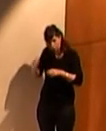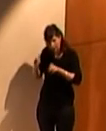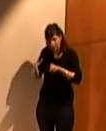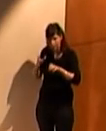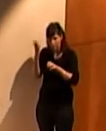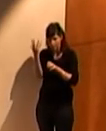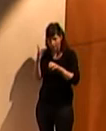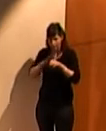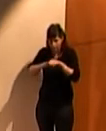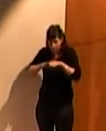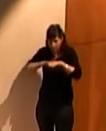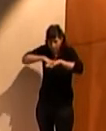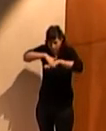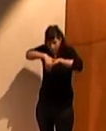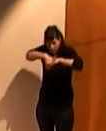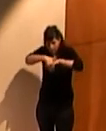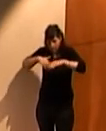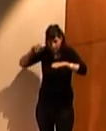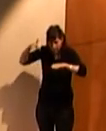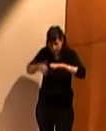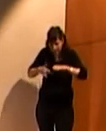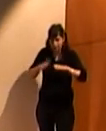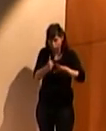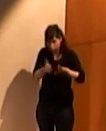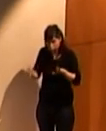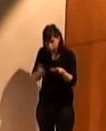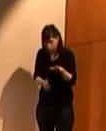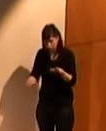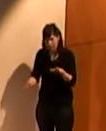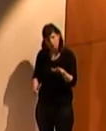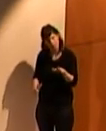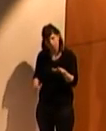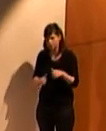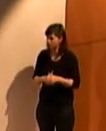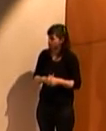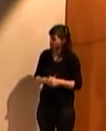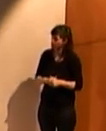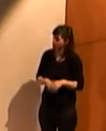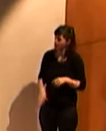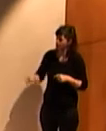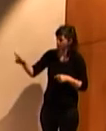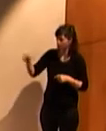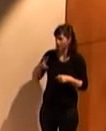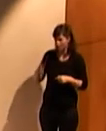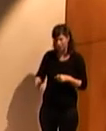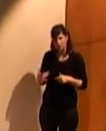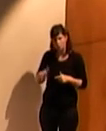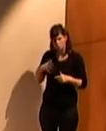main, poncées, avec amour, percées, individuellement. C'est vrai que c'était un peu